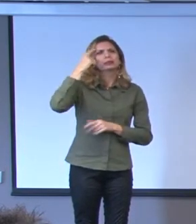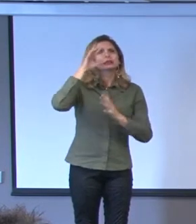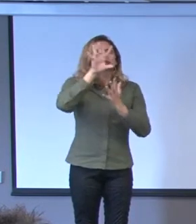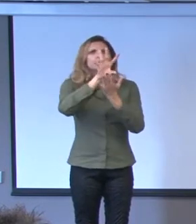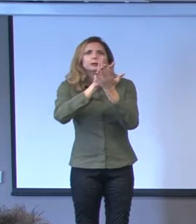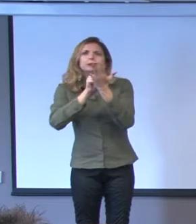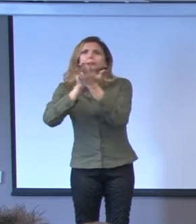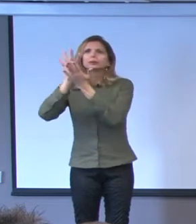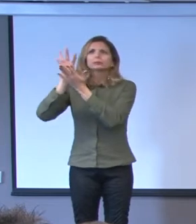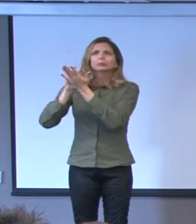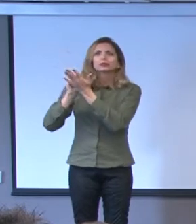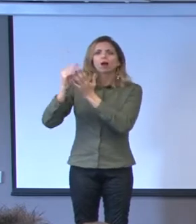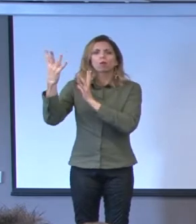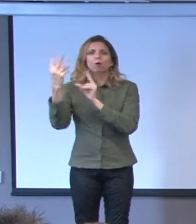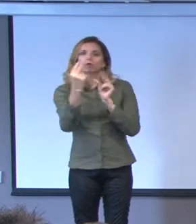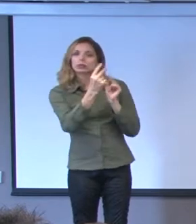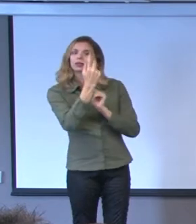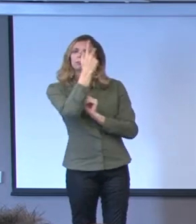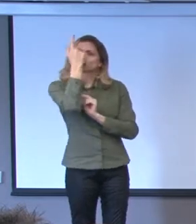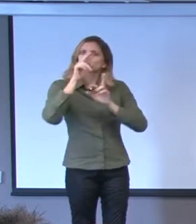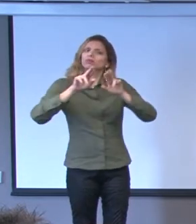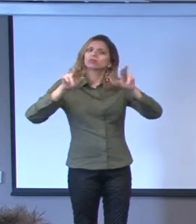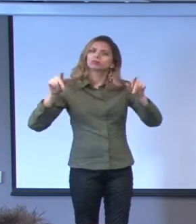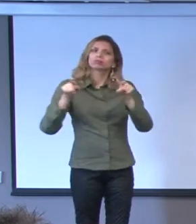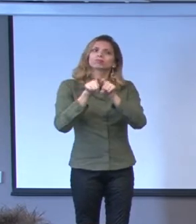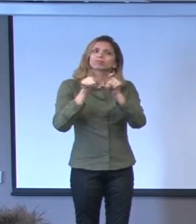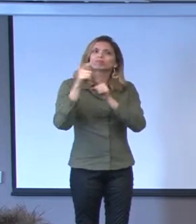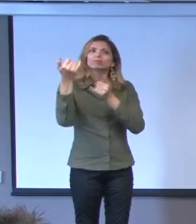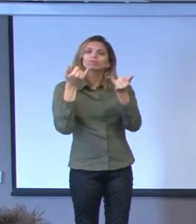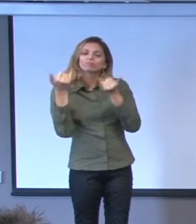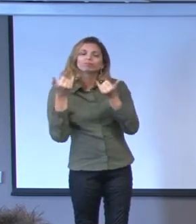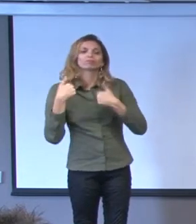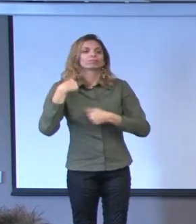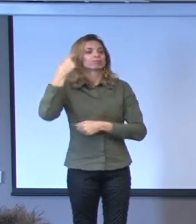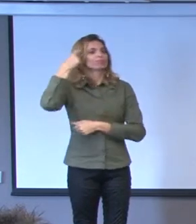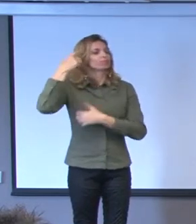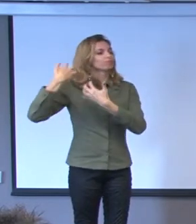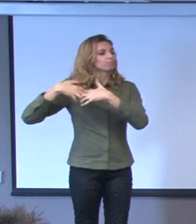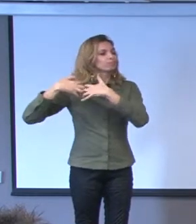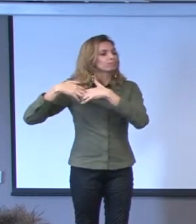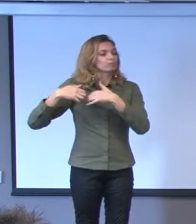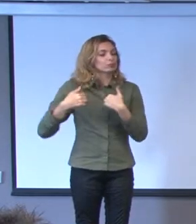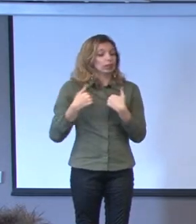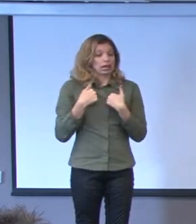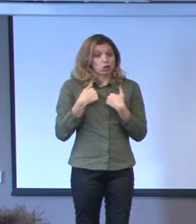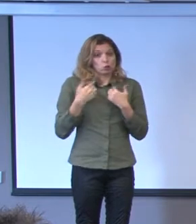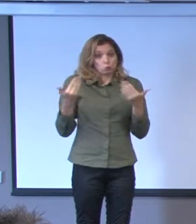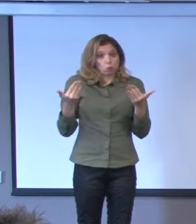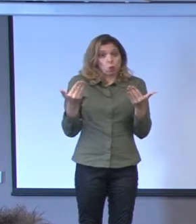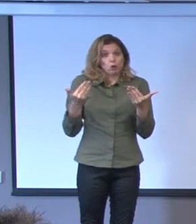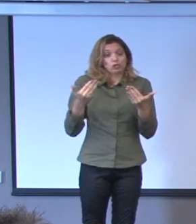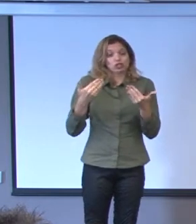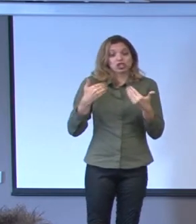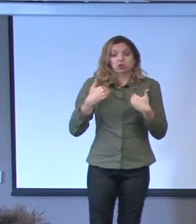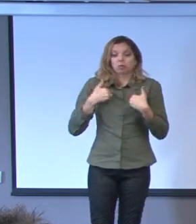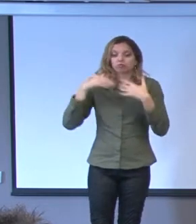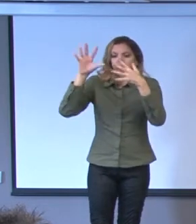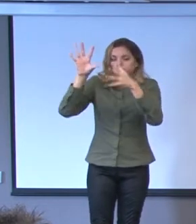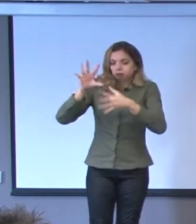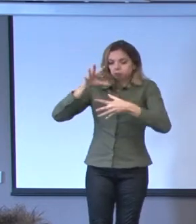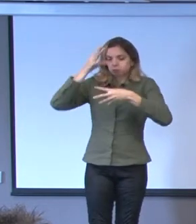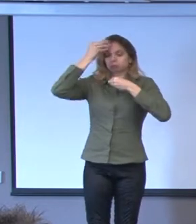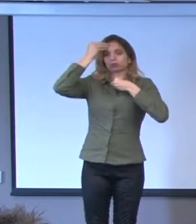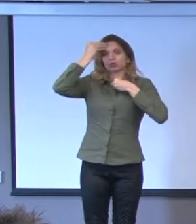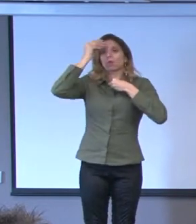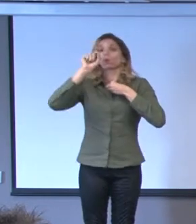referências, conversado com pessoas que pesquisam esse assunto há bastante tempo. Eu hoje adoto uma concepção, Flávia, de que a